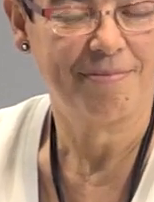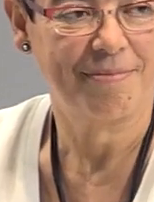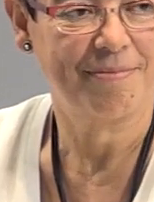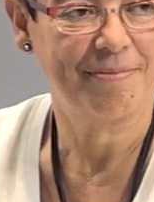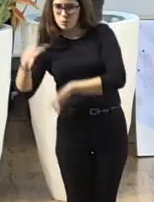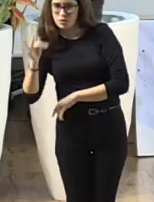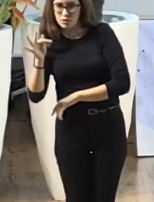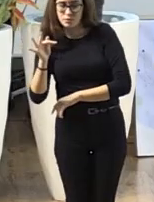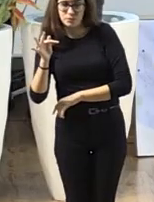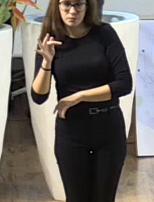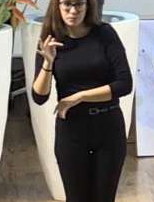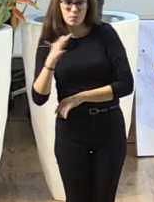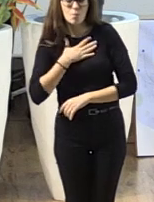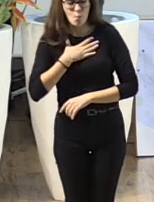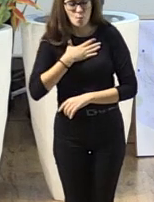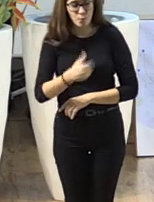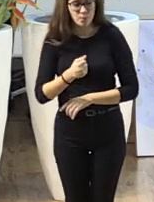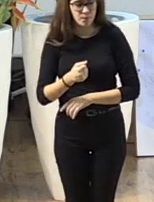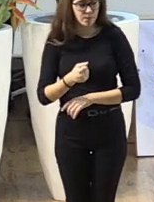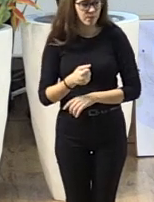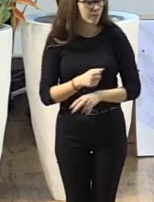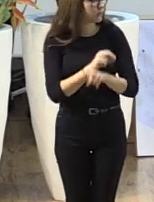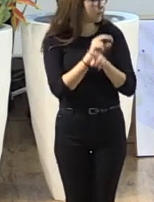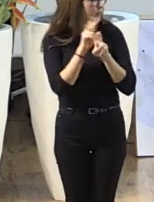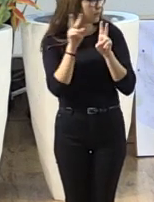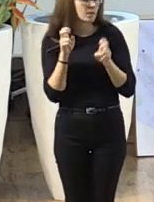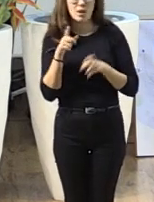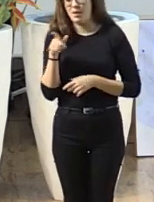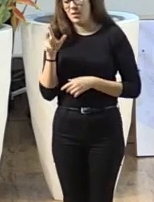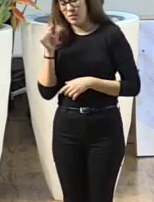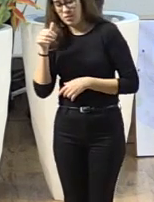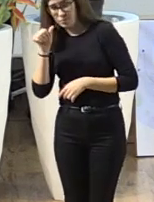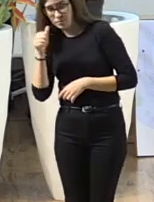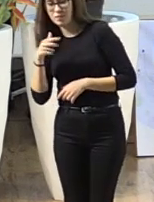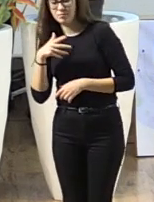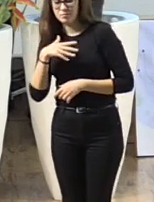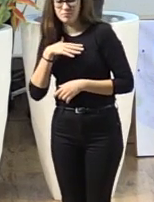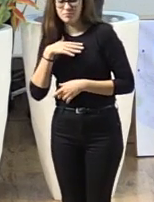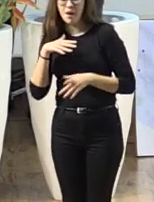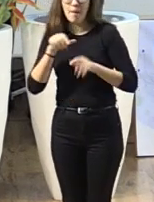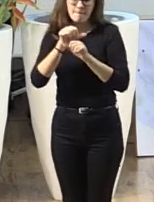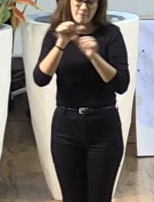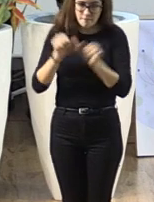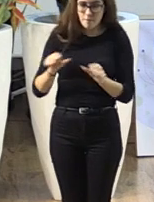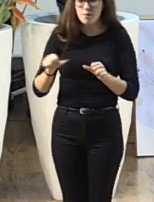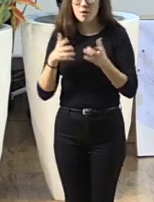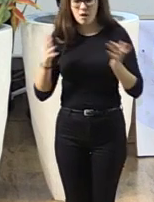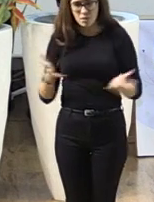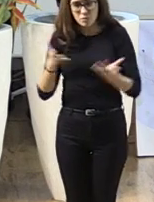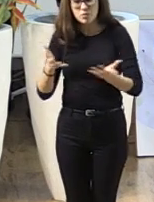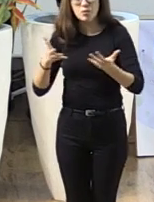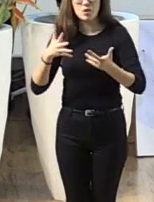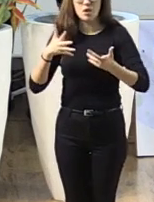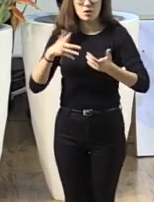voluntad, que no es solo voluntad, es también métodos, acciones, cómo se hacen